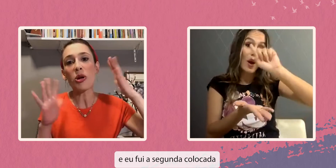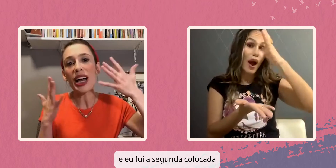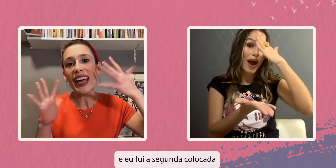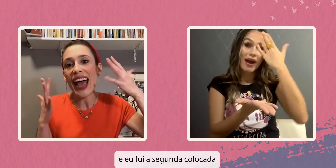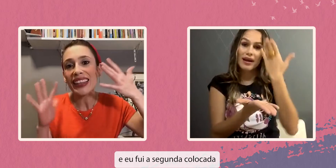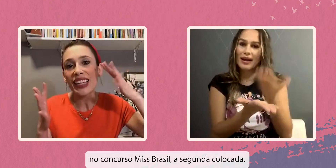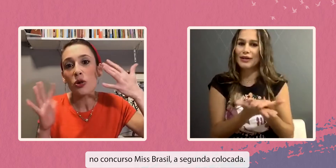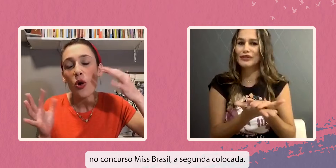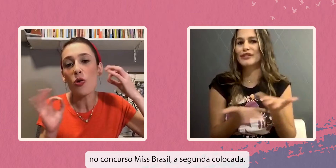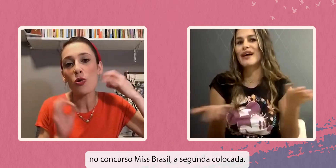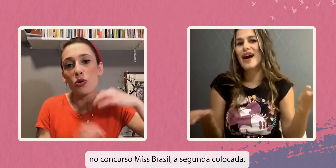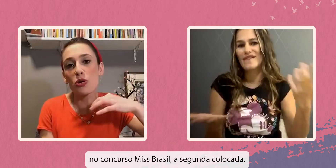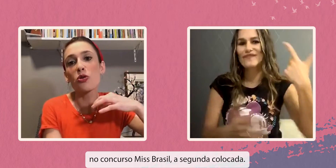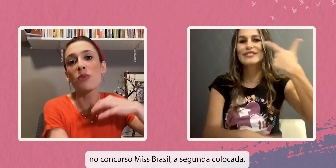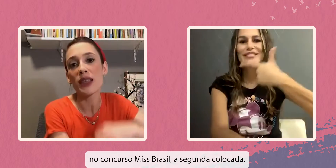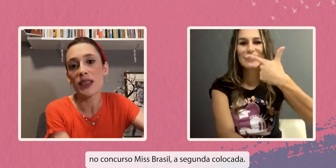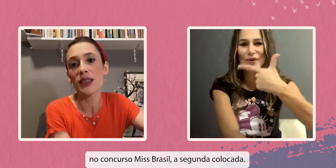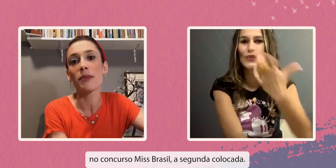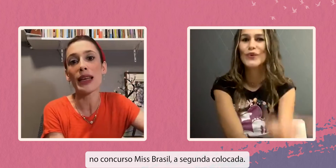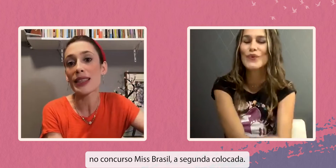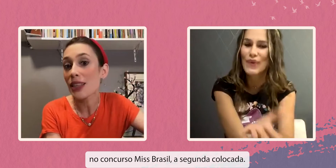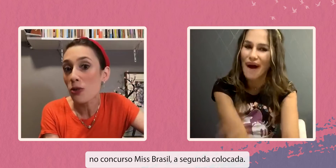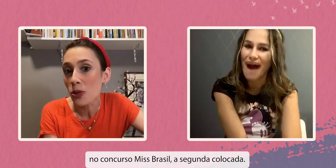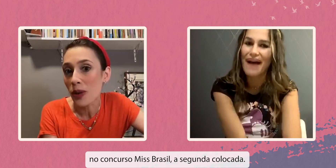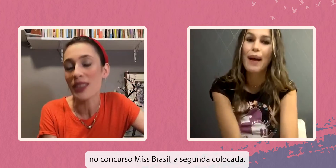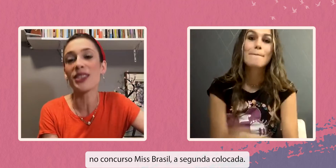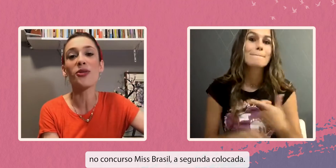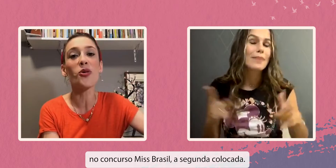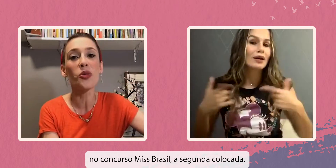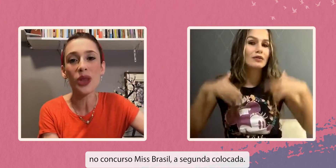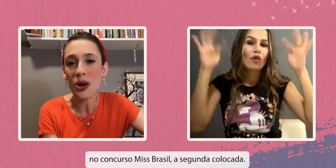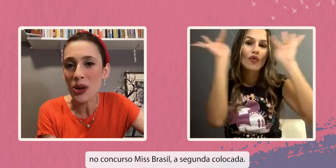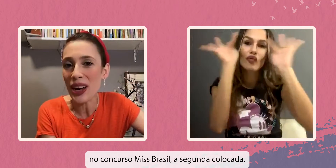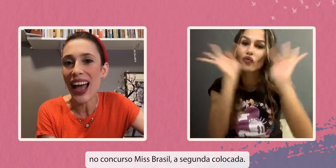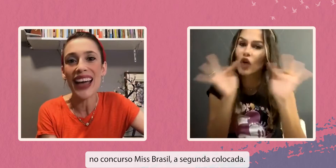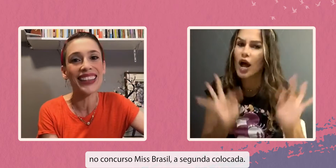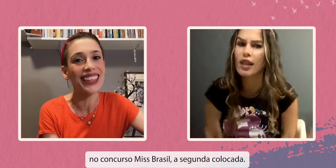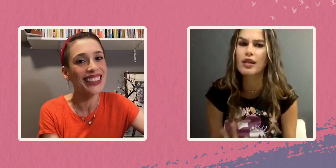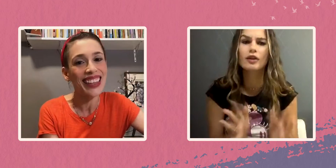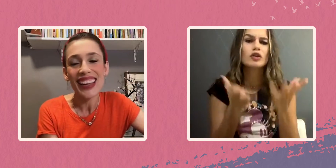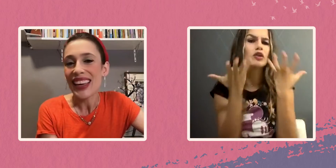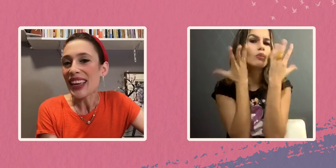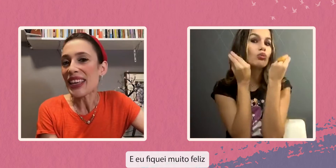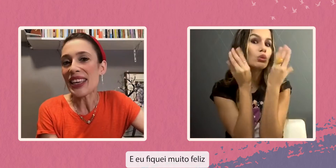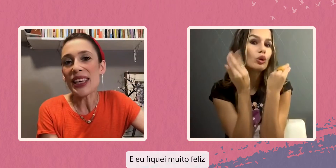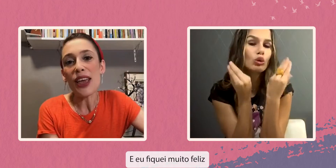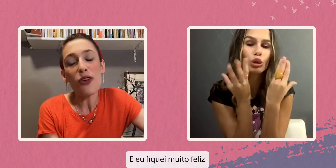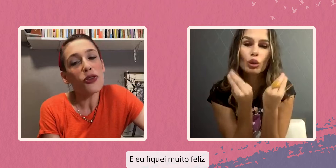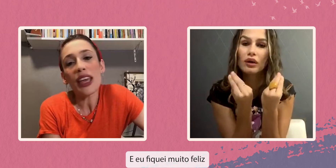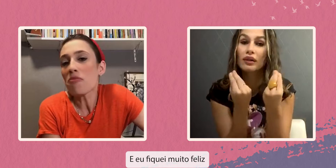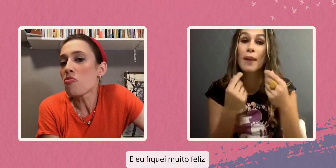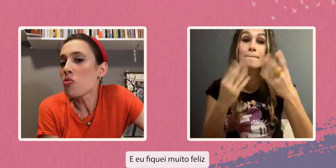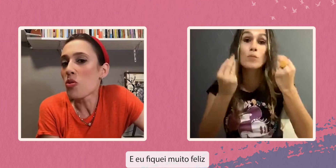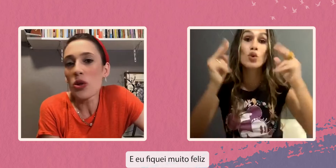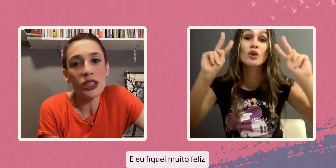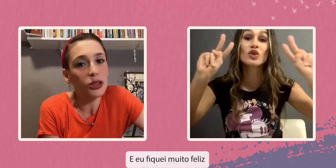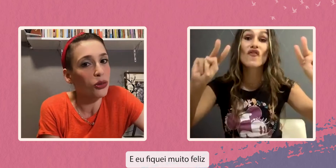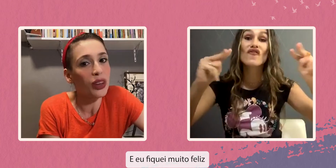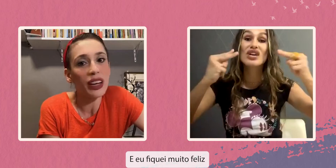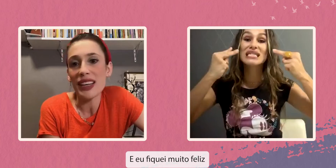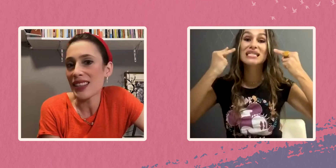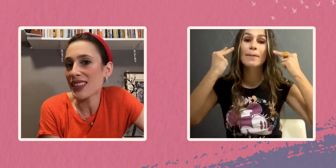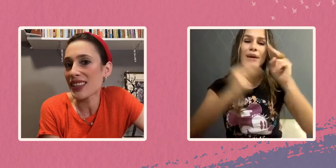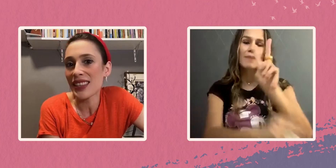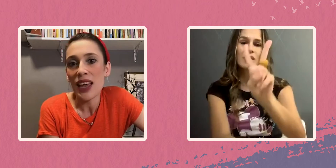segunda colocada no concurso Miss Brasil, a segunda colocada. E eu fiquei